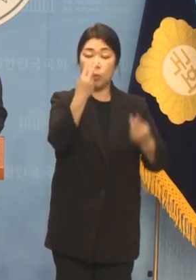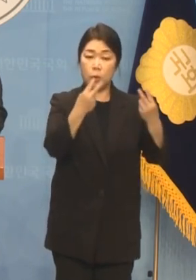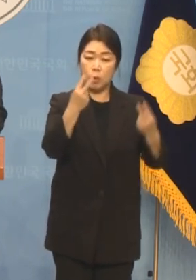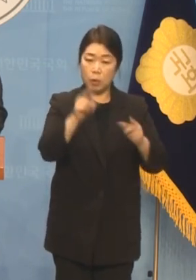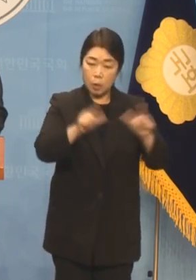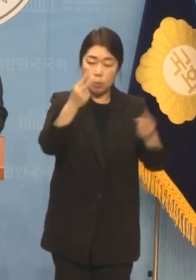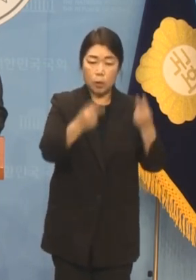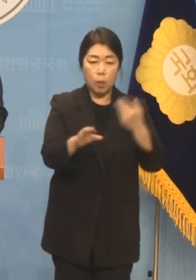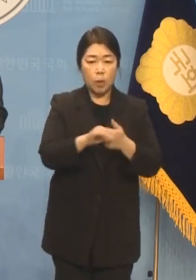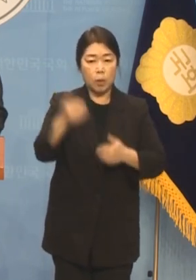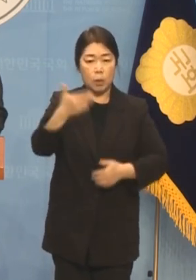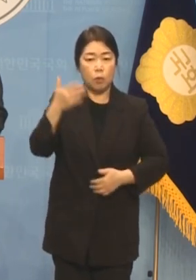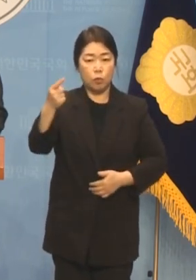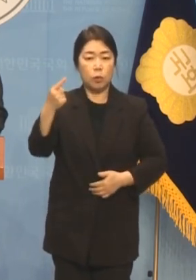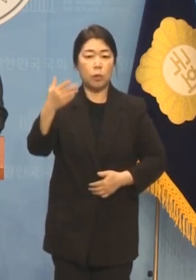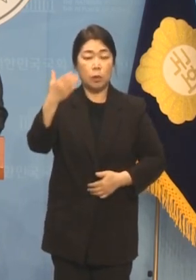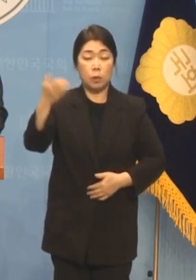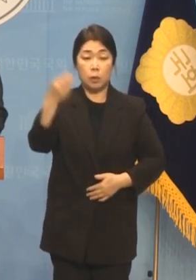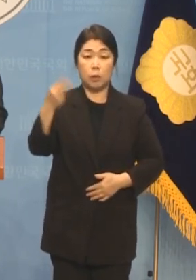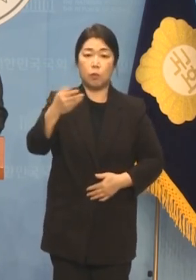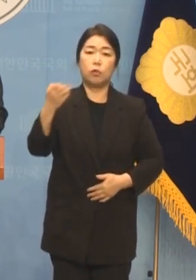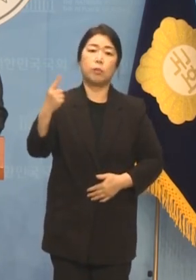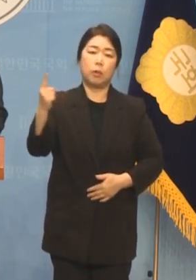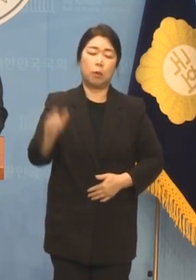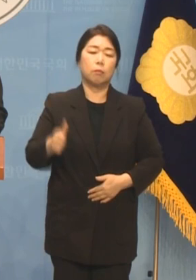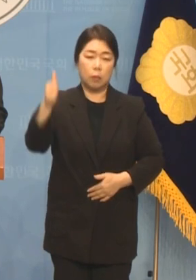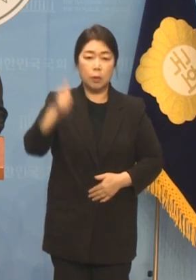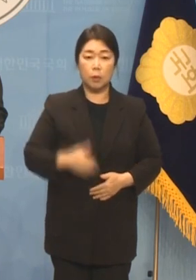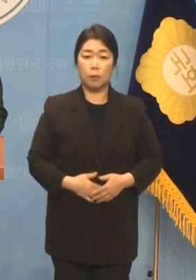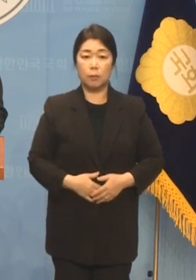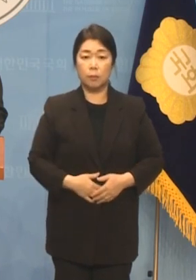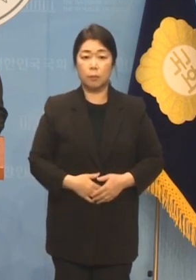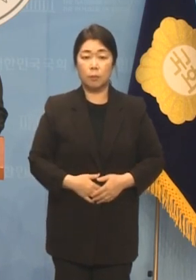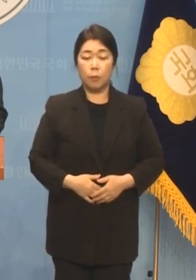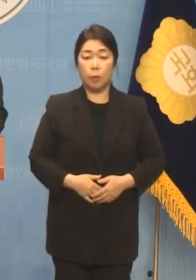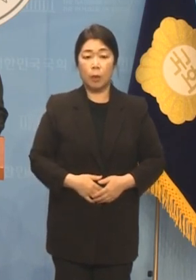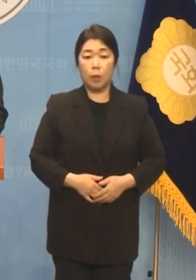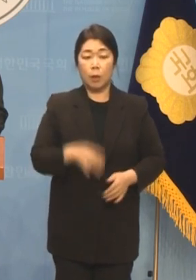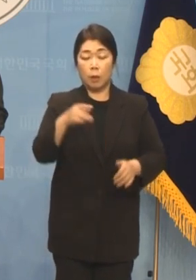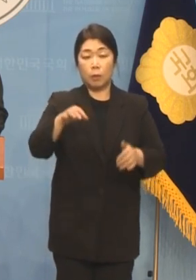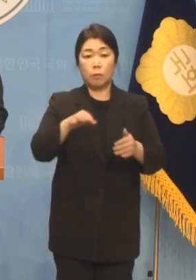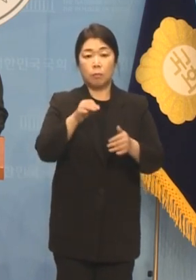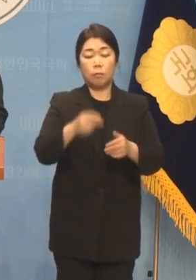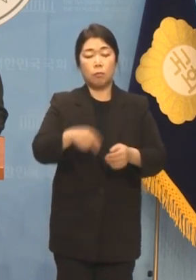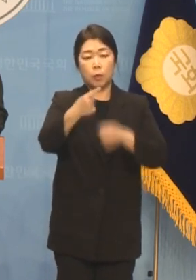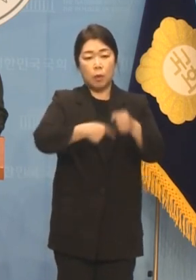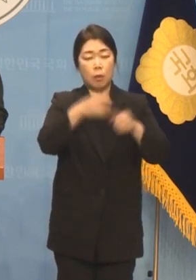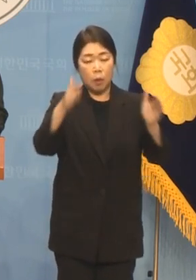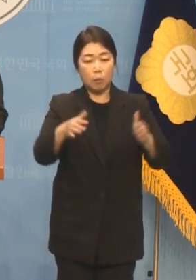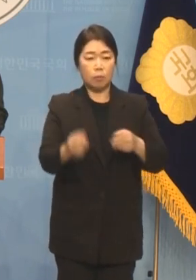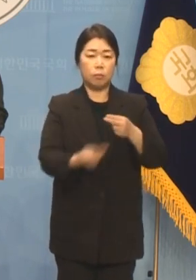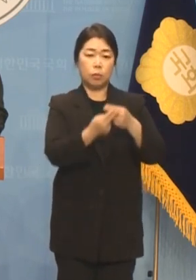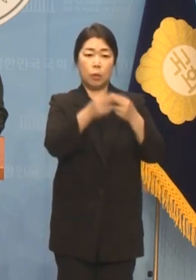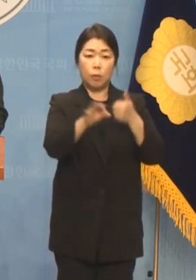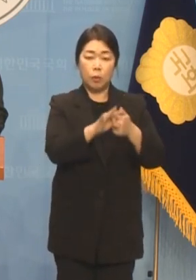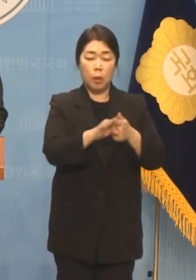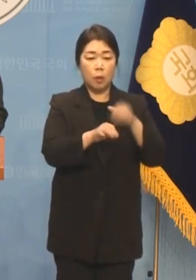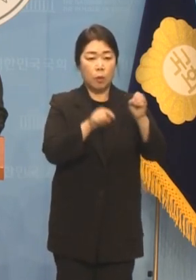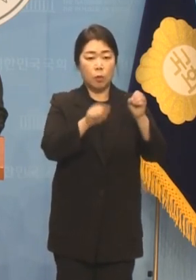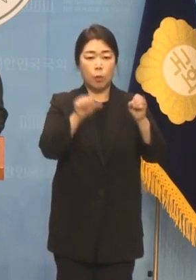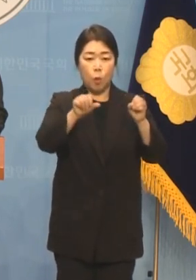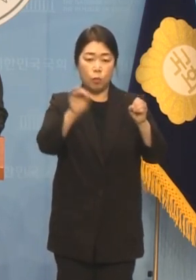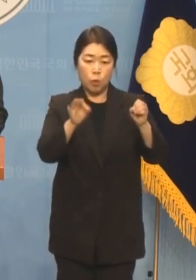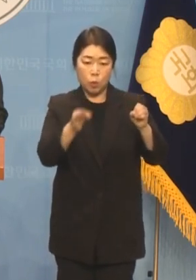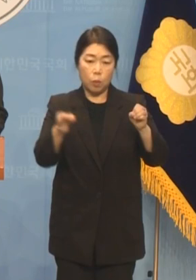강화됩니다. 연기금의 투자 수익률을 기본 가정인 0.45%보다 0.5%포인트 이상으로 높여 연금